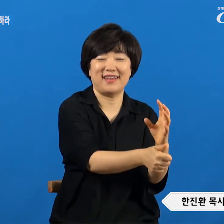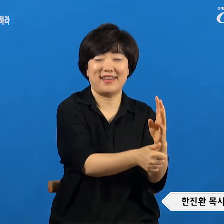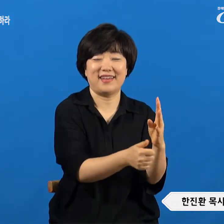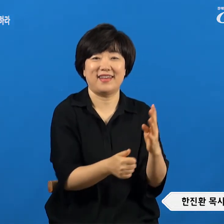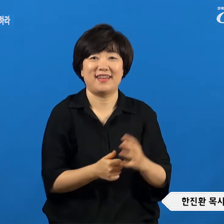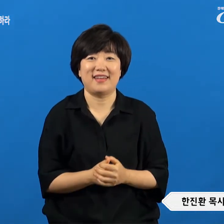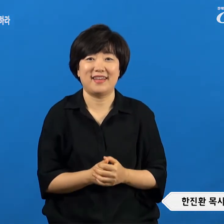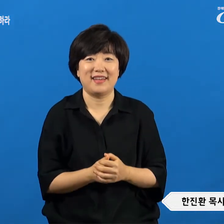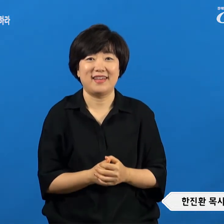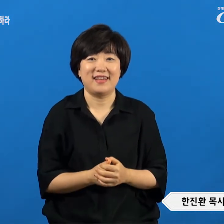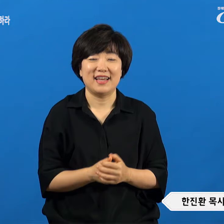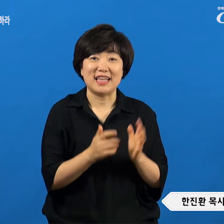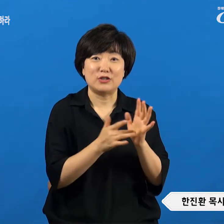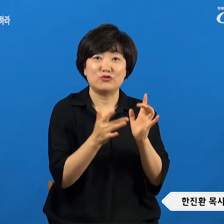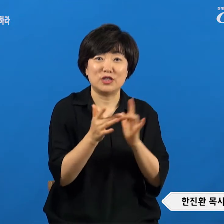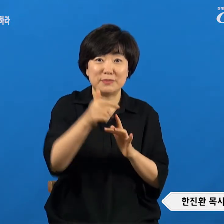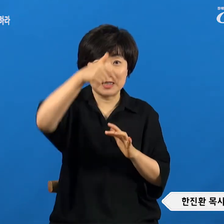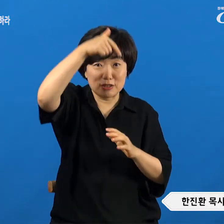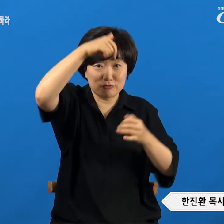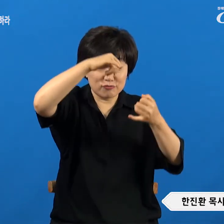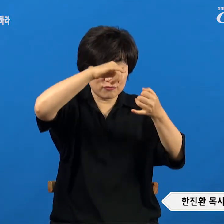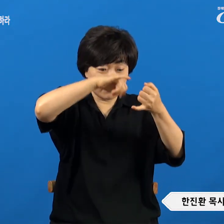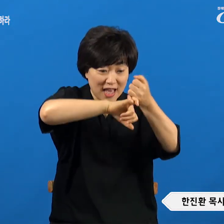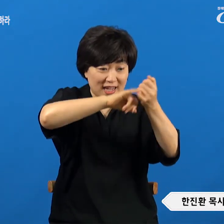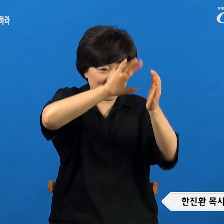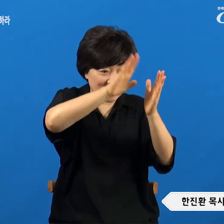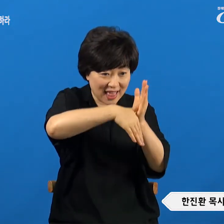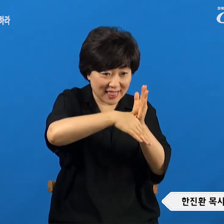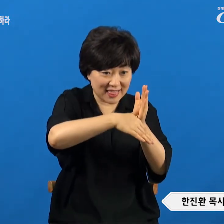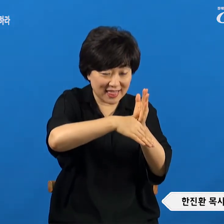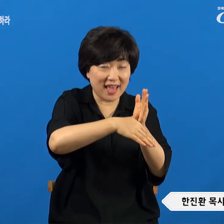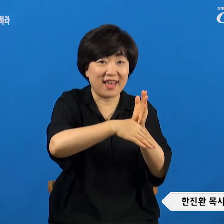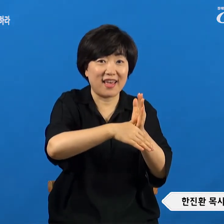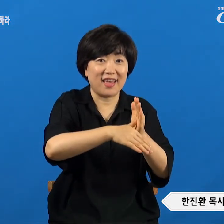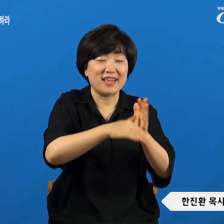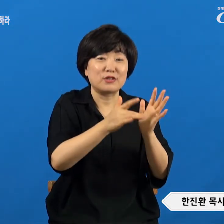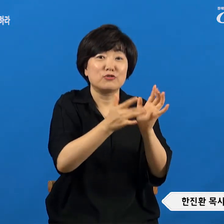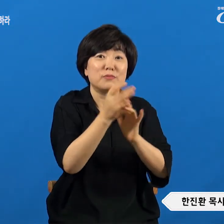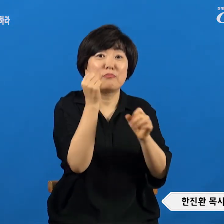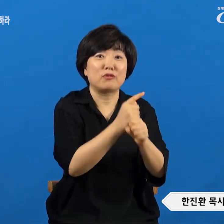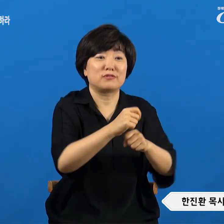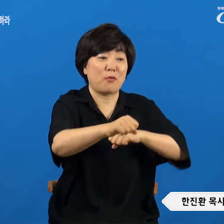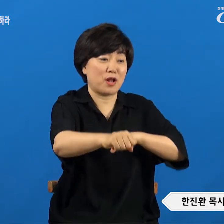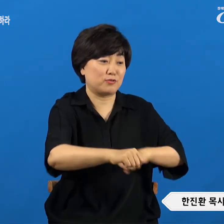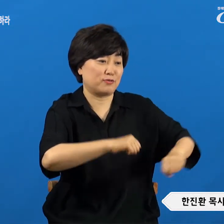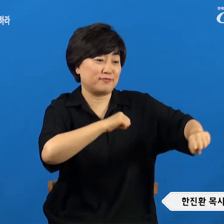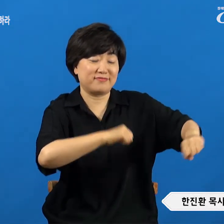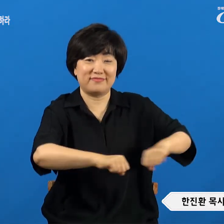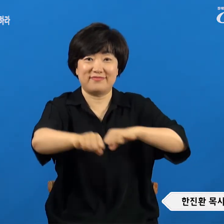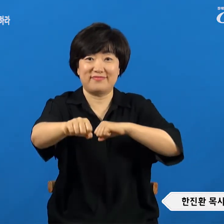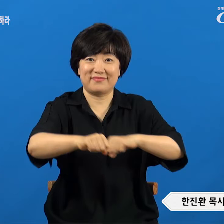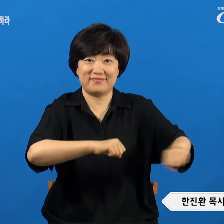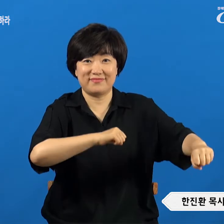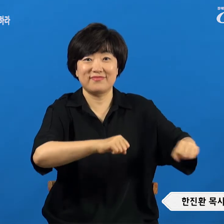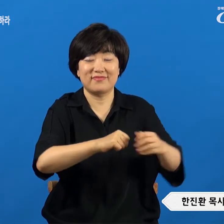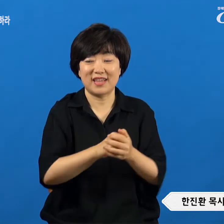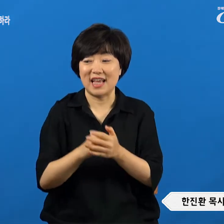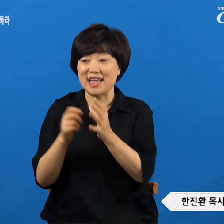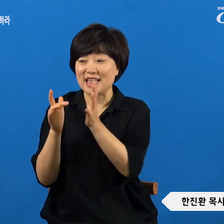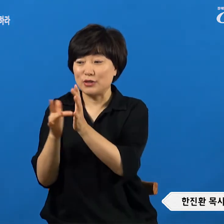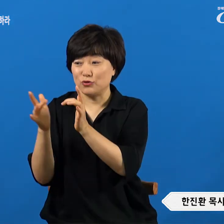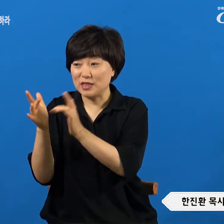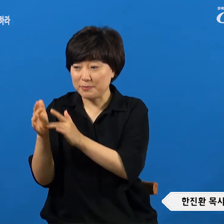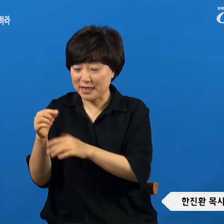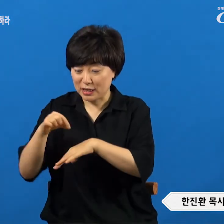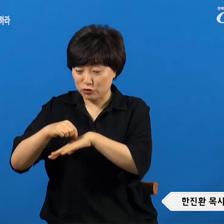예수님이 구약시대에 이미 활동하신 것은 성경에 여러 번 나옵니다. 예수님이 성육하셔서 아기 예수로